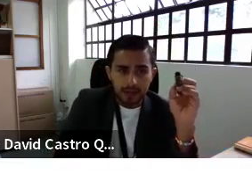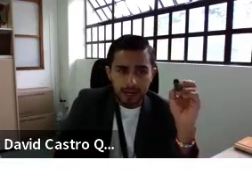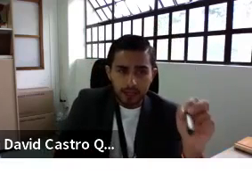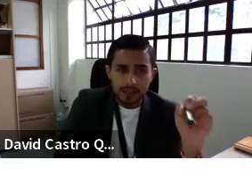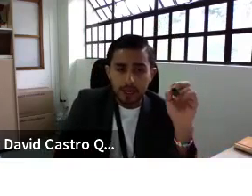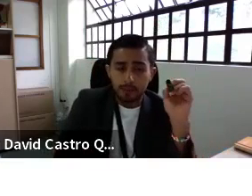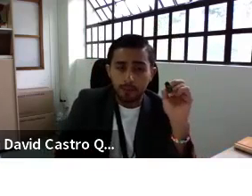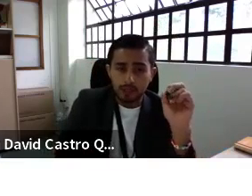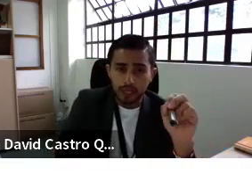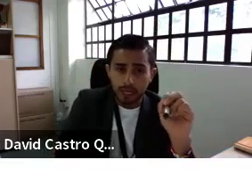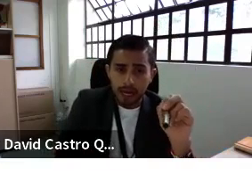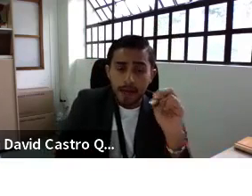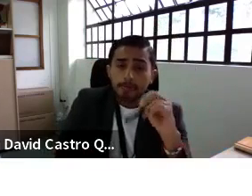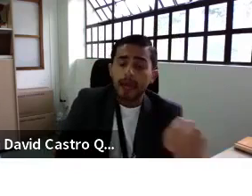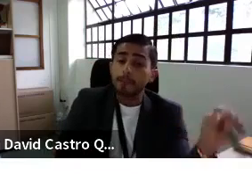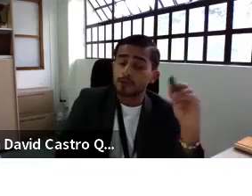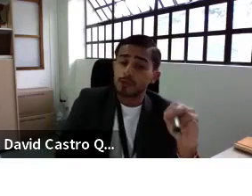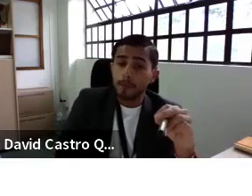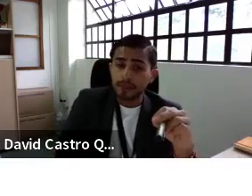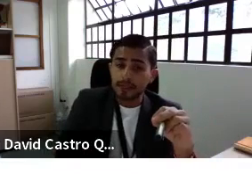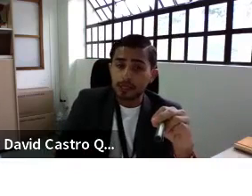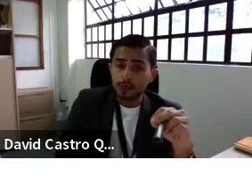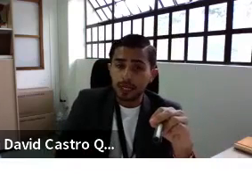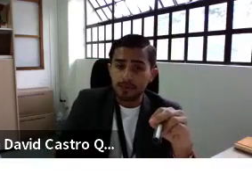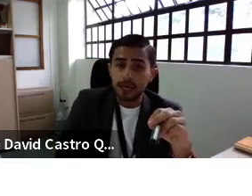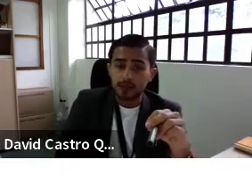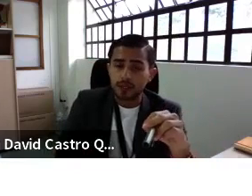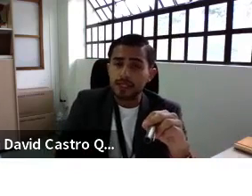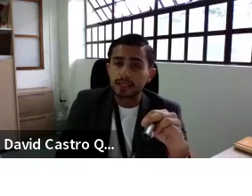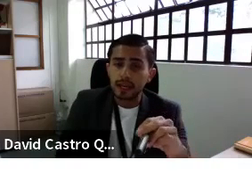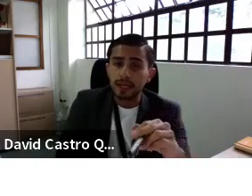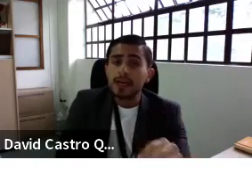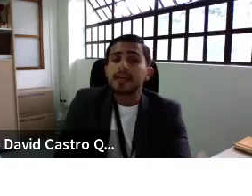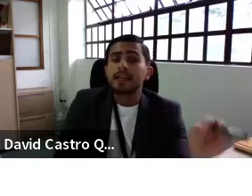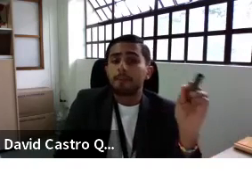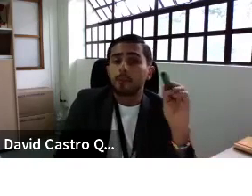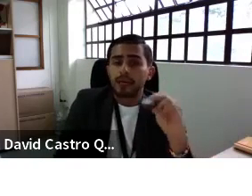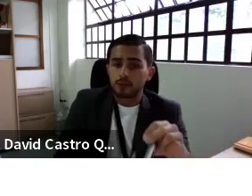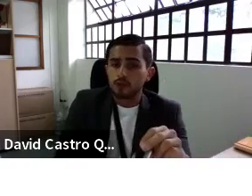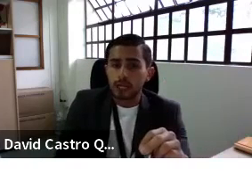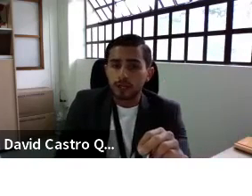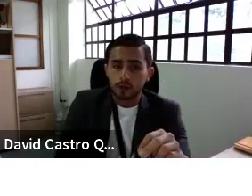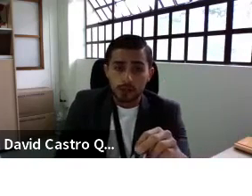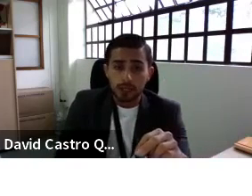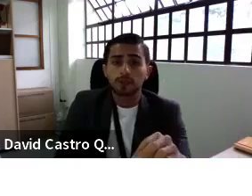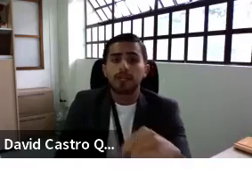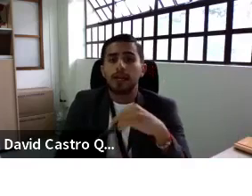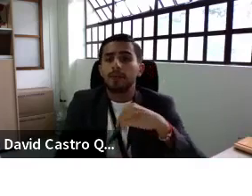relevantes para la población general el proceso de aprendizaje social y las implicaciones que tiene y la apropiación social del conocimiento finalmente